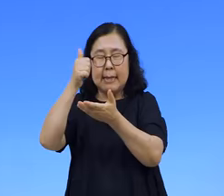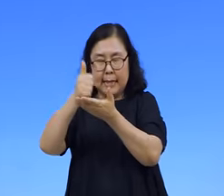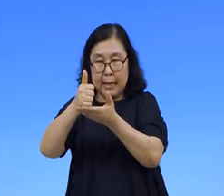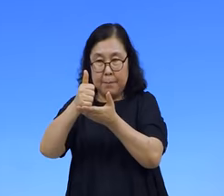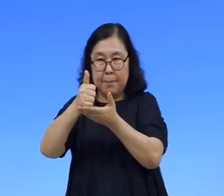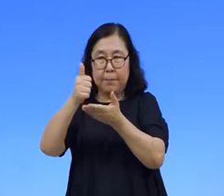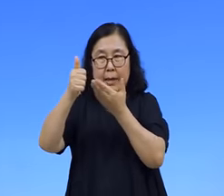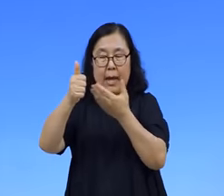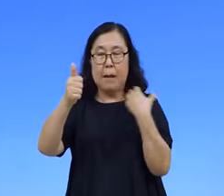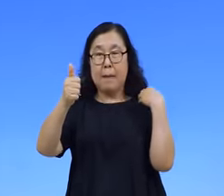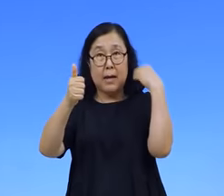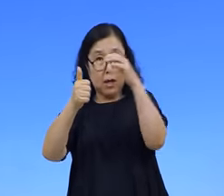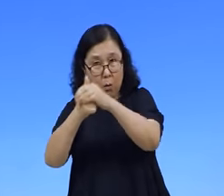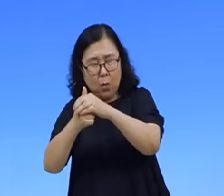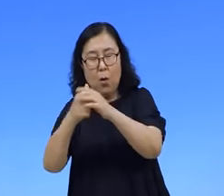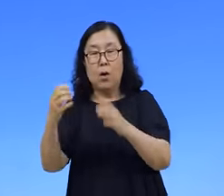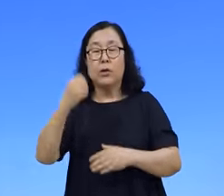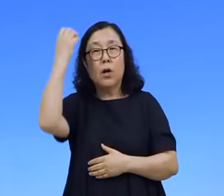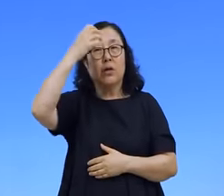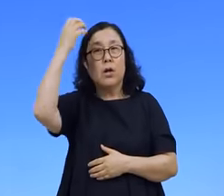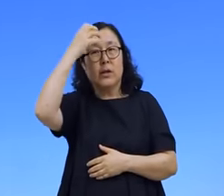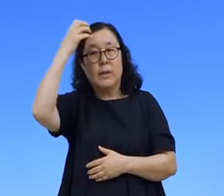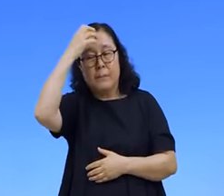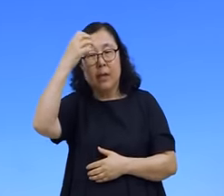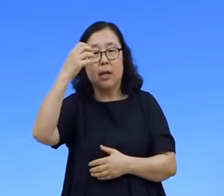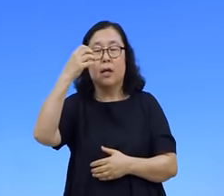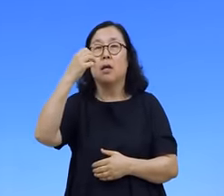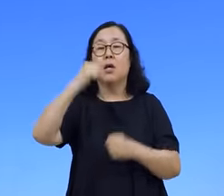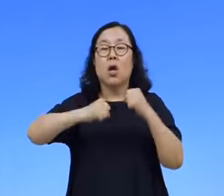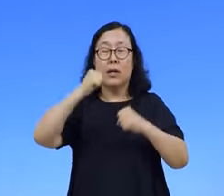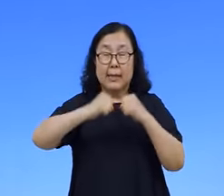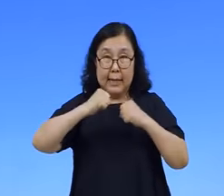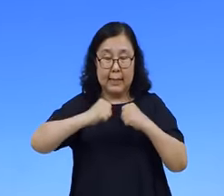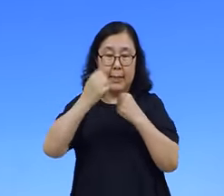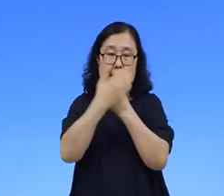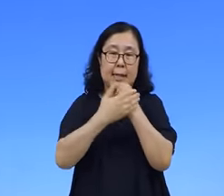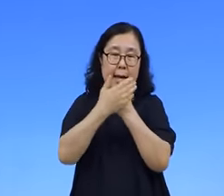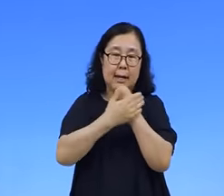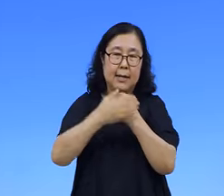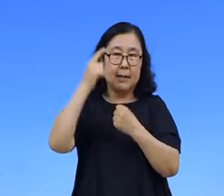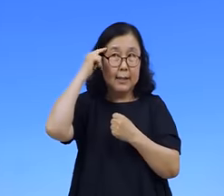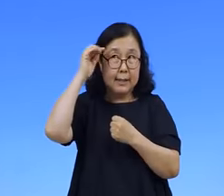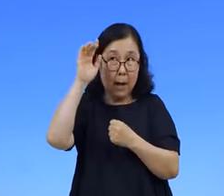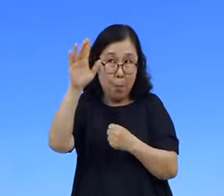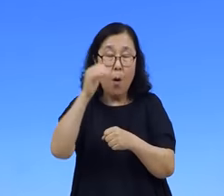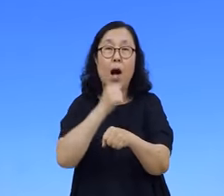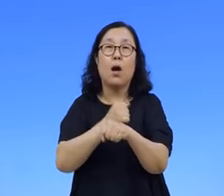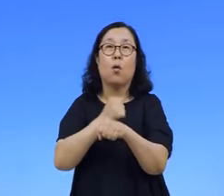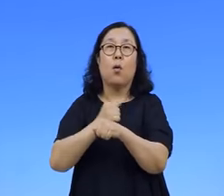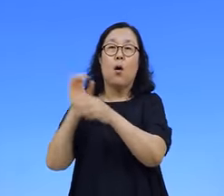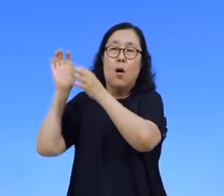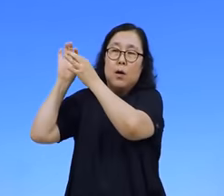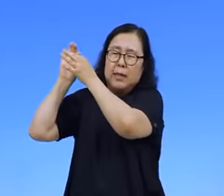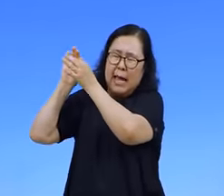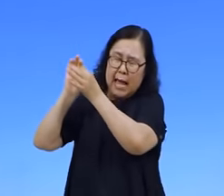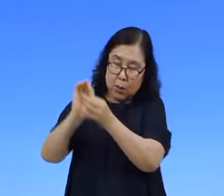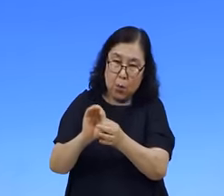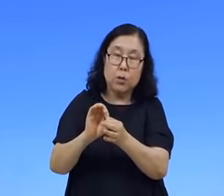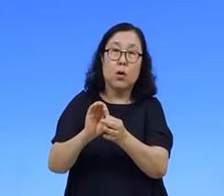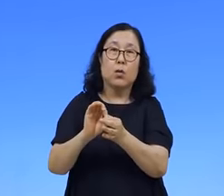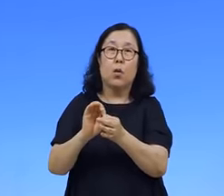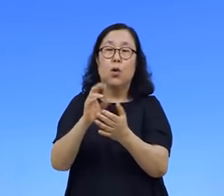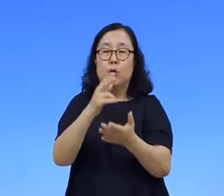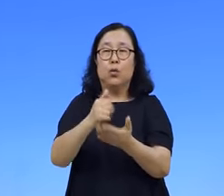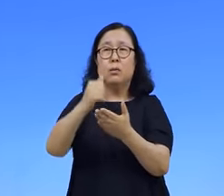감정을 뛰어넘는 성령께서 역사하시는 그 은혜를 우리가 사모하면서 지속적으로 주님을 닮아가는